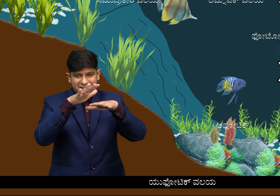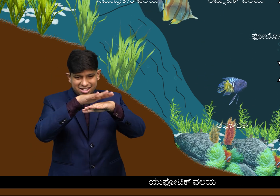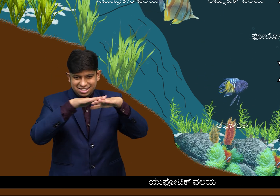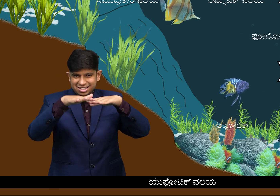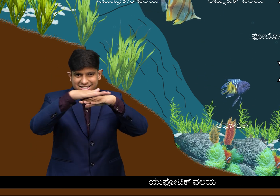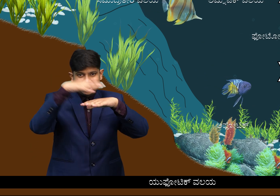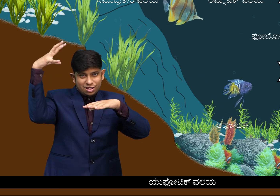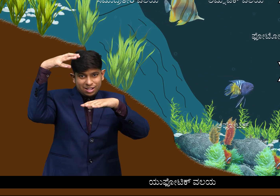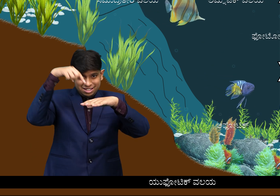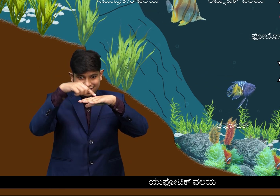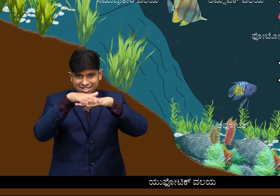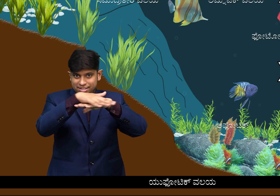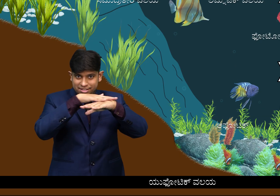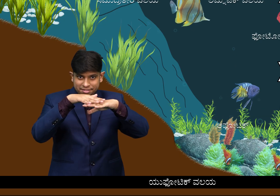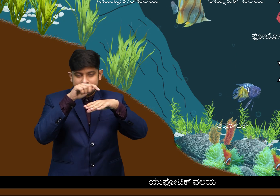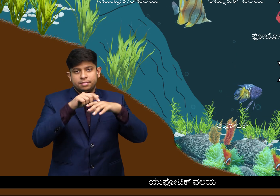ನುಗ್ಗುವಿಕೆ, ಯುಫೋಟಿಕ್ ವಲಯ.